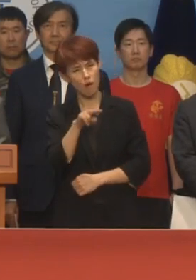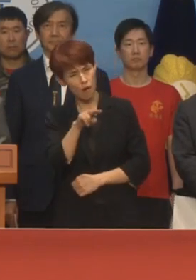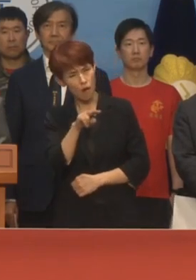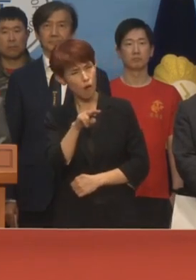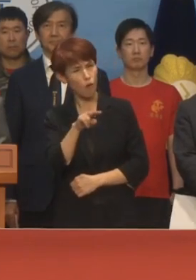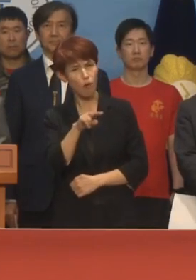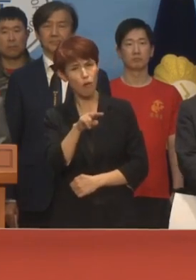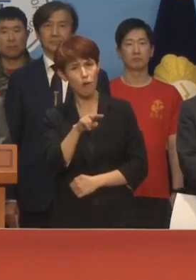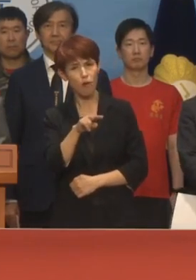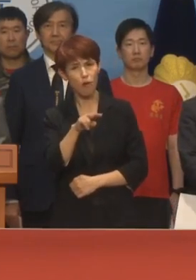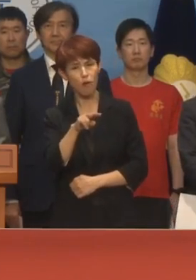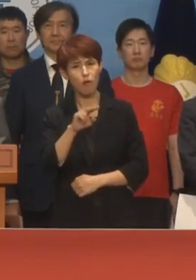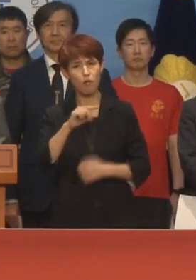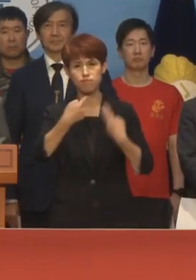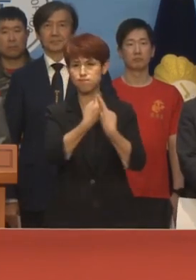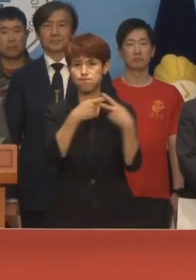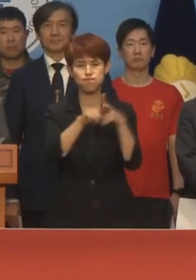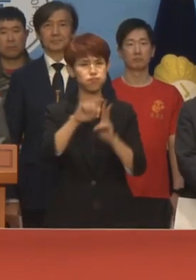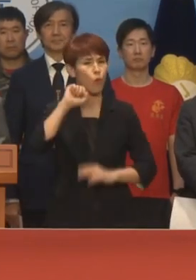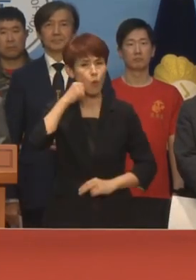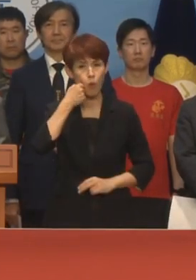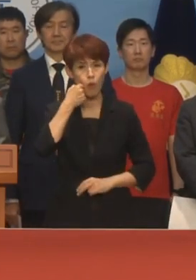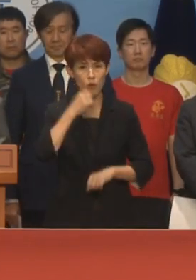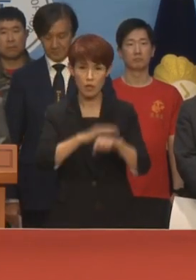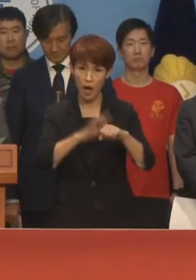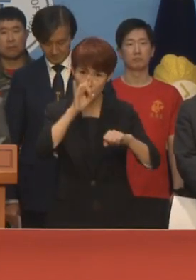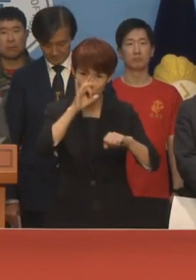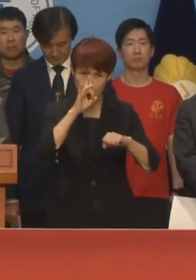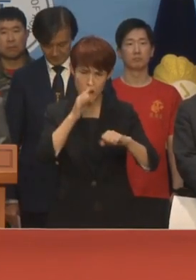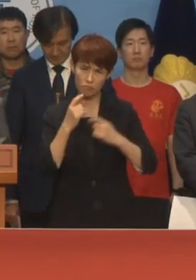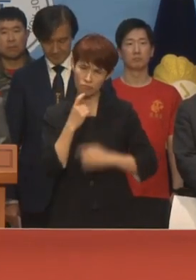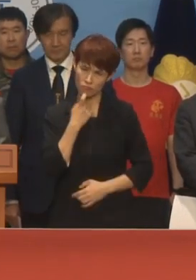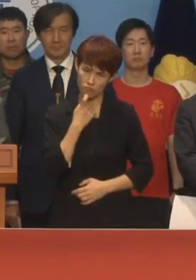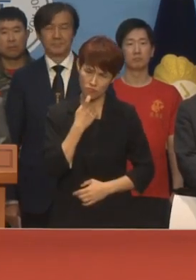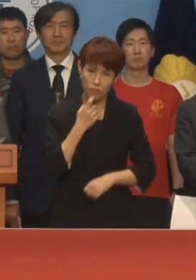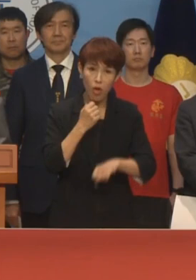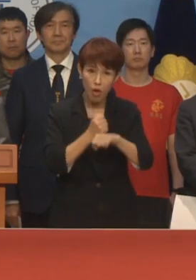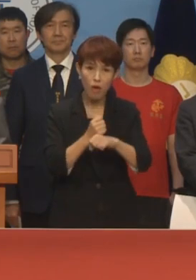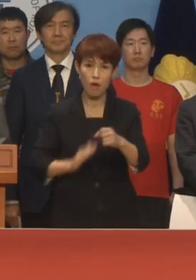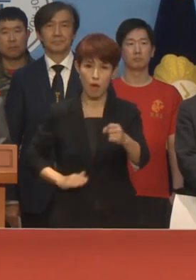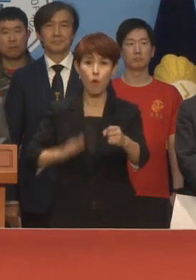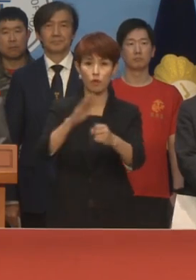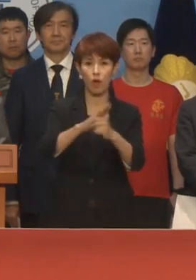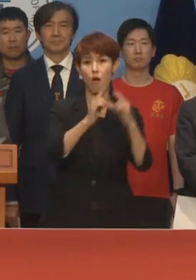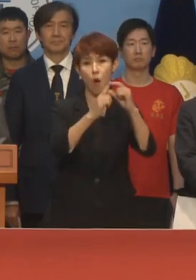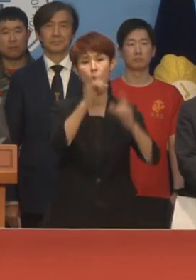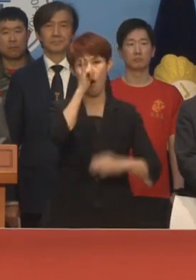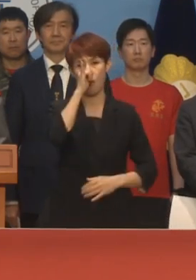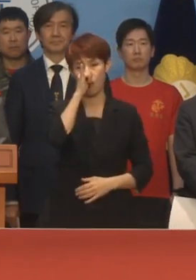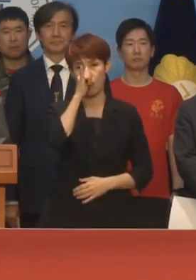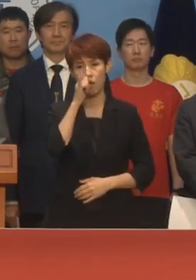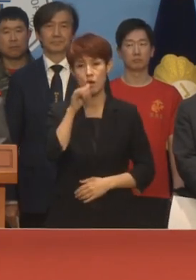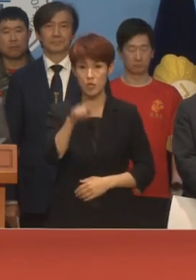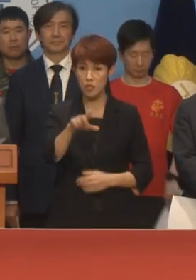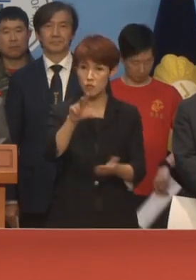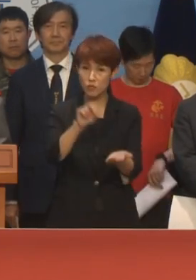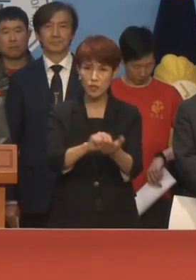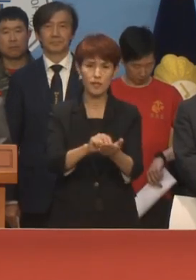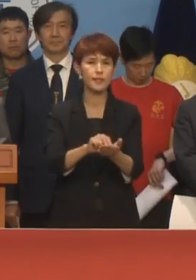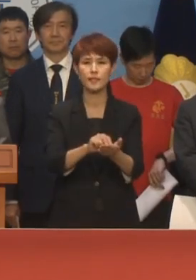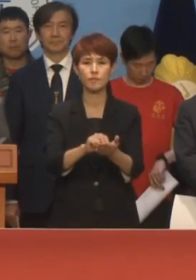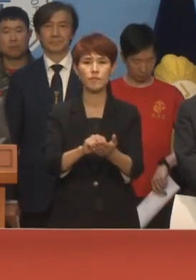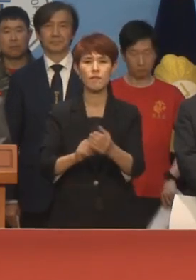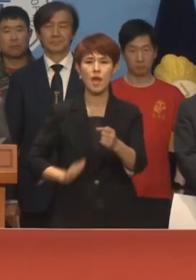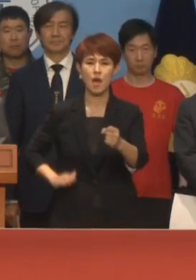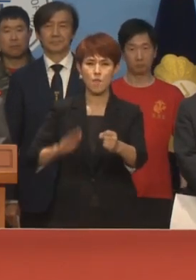납득할 수가 없었습니다. 안 되면 될 때까지 해병대의 구호입니다. 이 일만큼은 다시